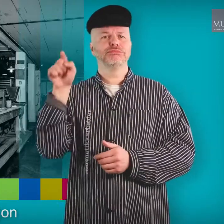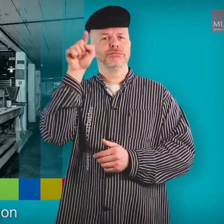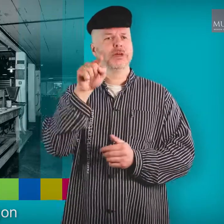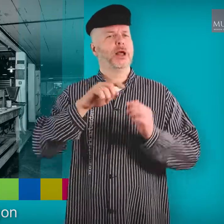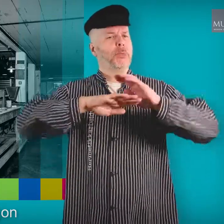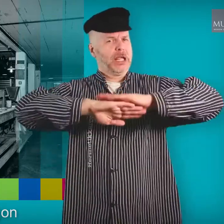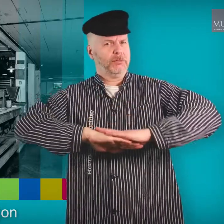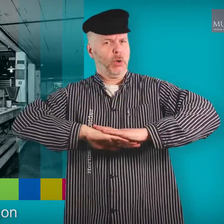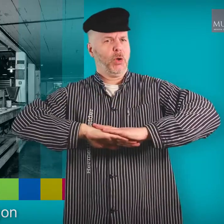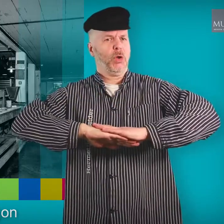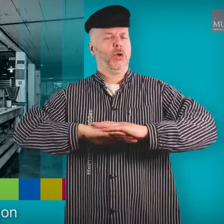Basert på tre hovedprodukter.